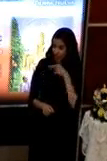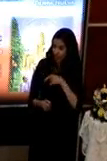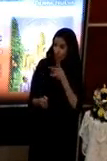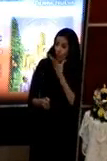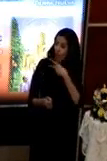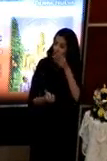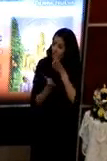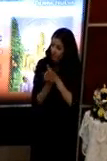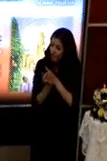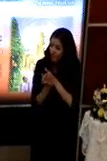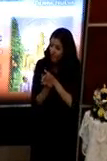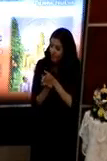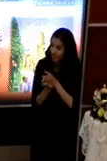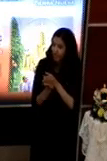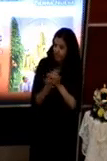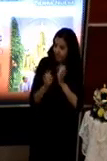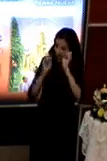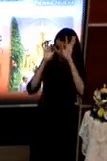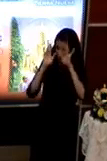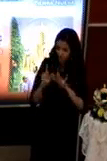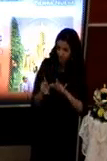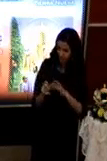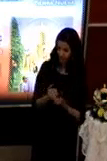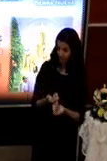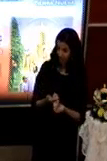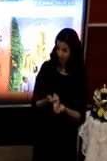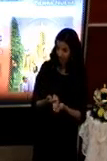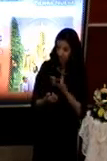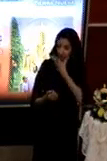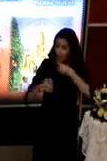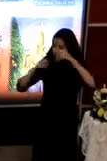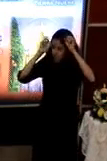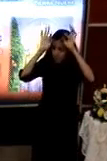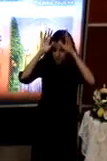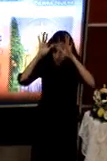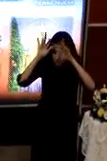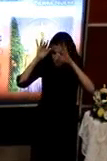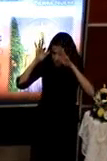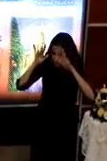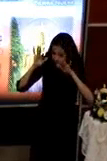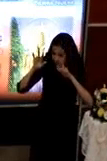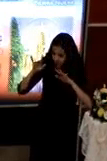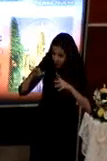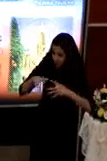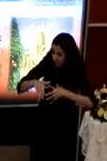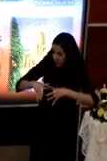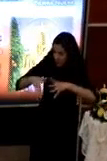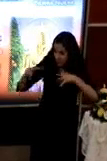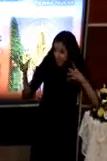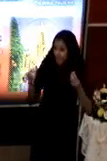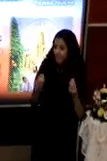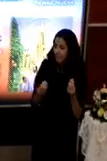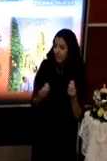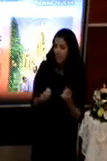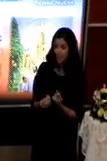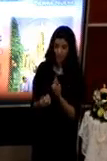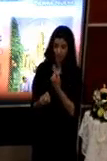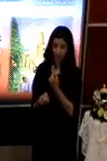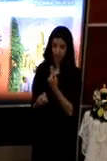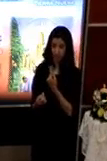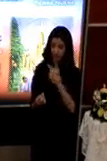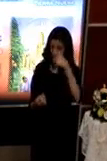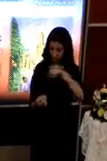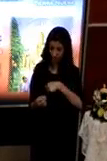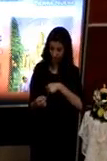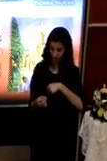Dios en su día de reposo. Y la gran bendición que vas a recibir es que tendrás en primer lugar aquí en la